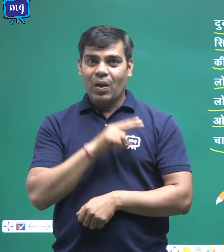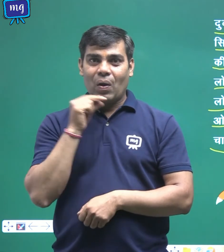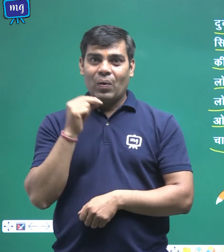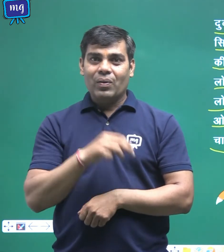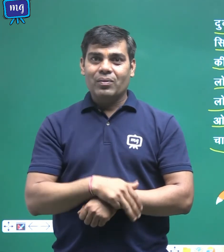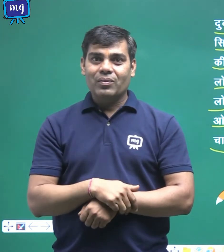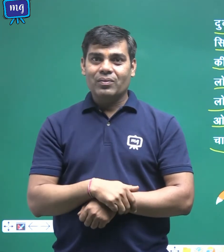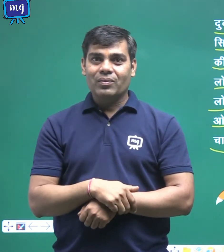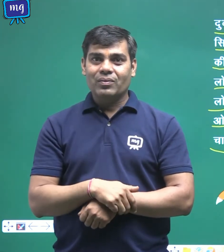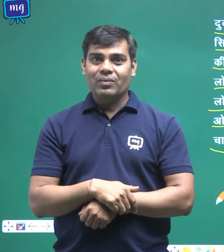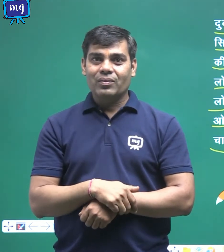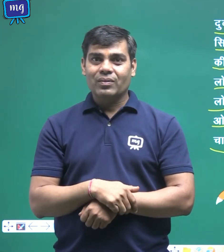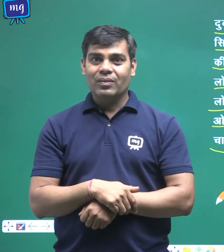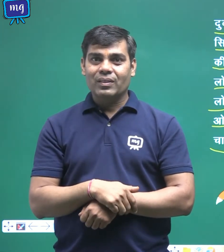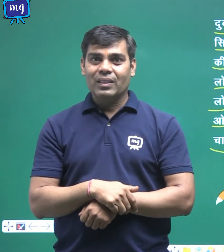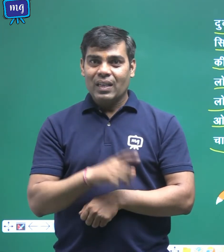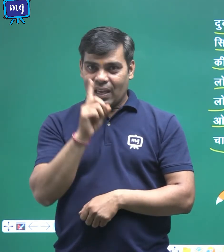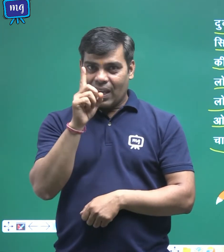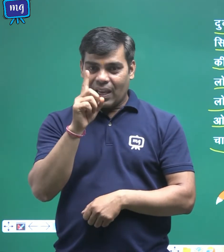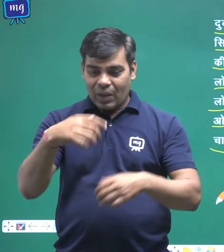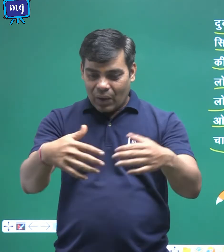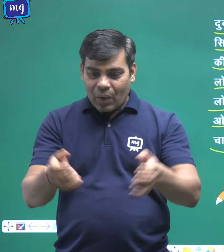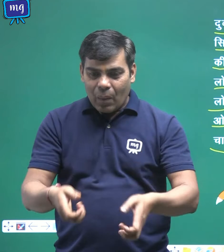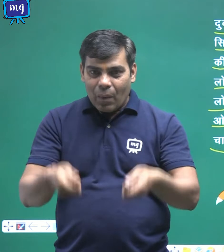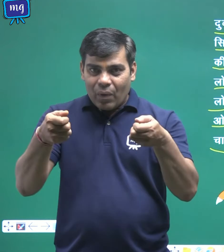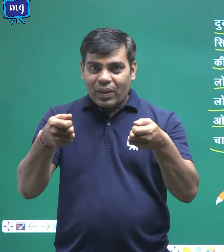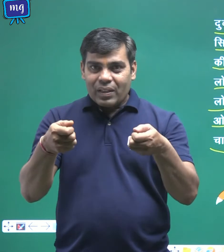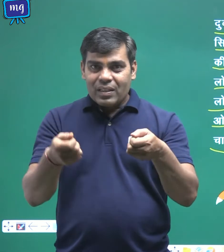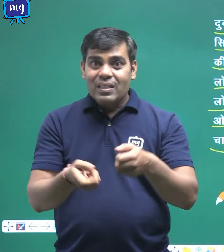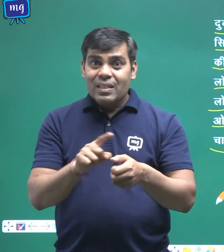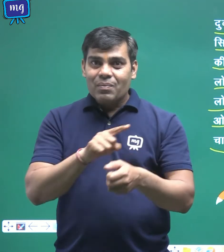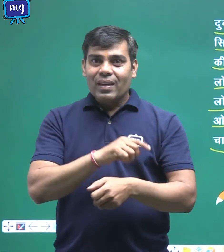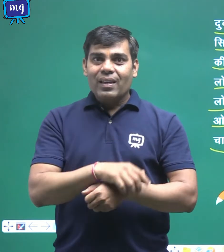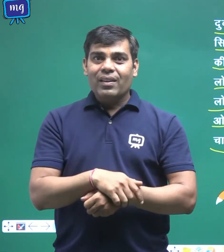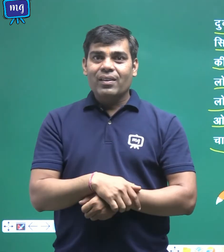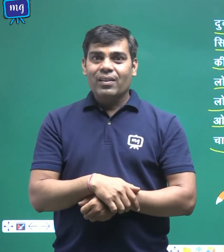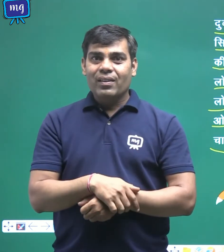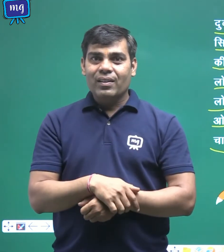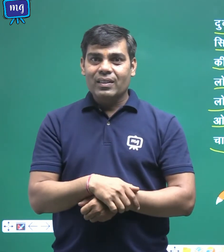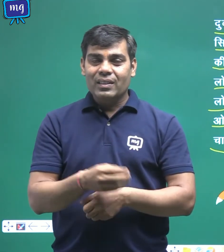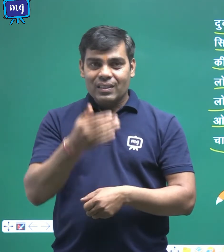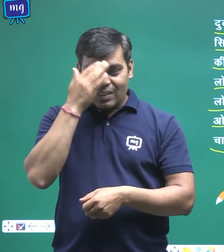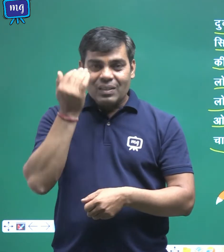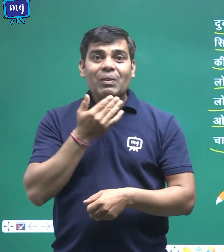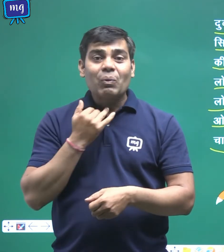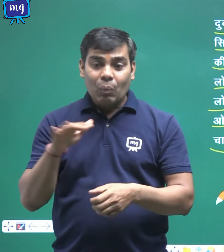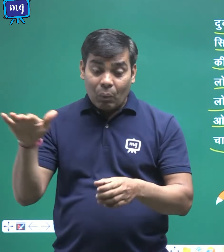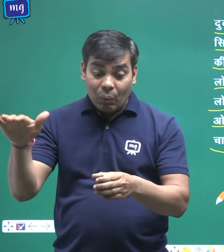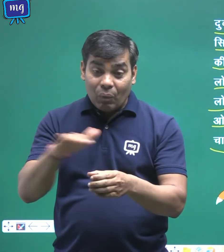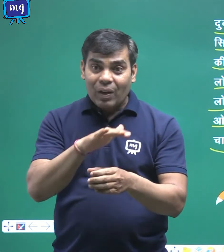और एक बोरी जिसमें गुड़ भरा है